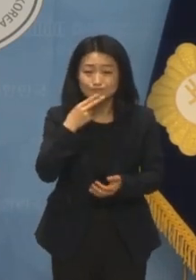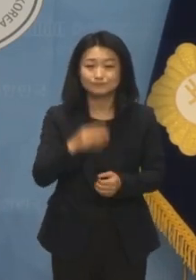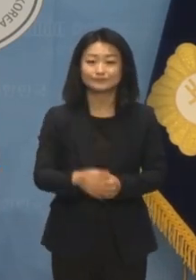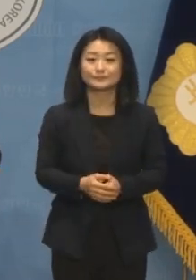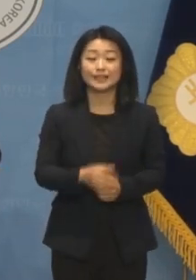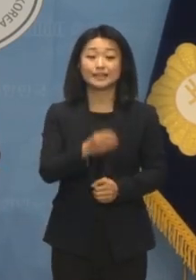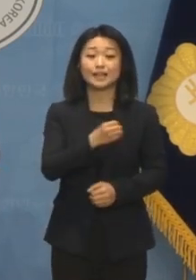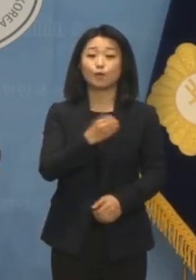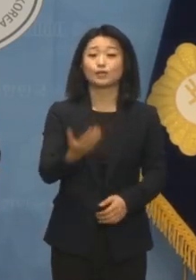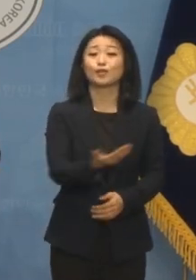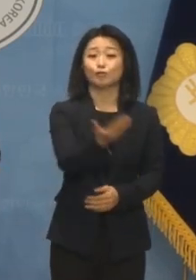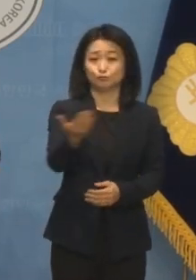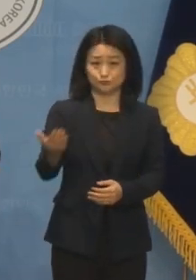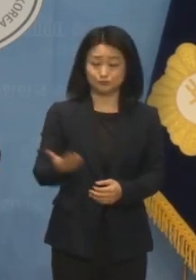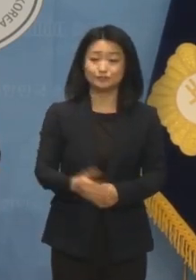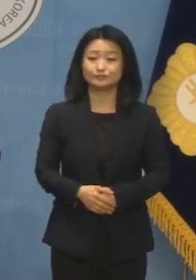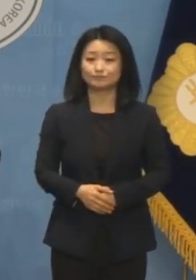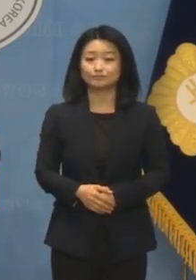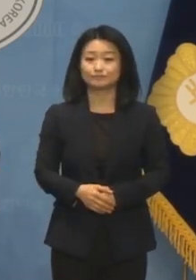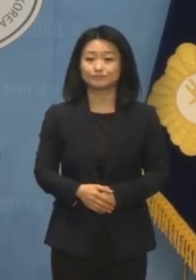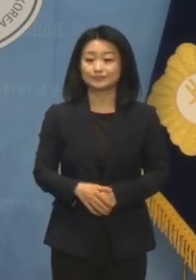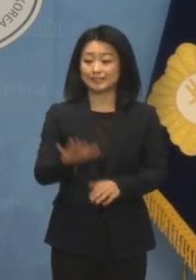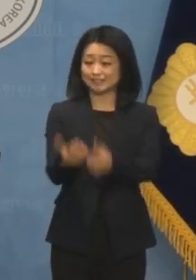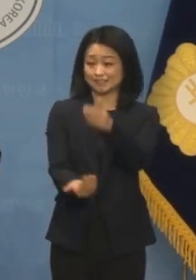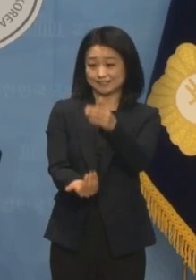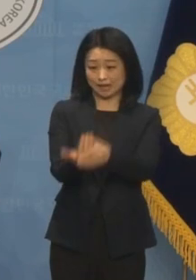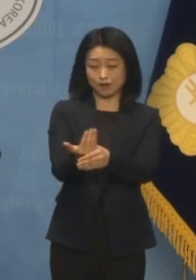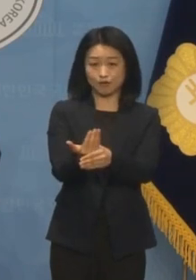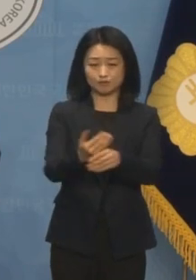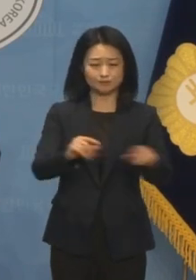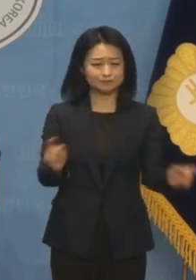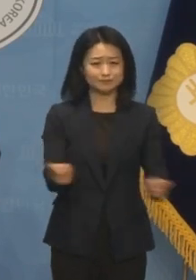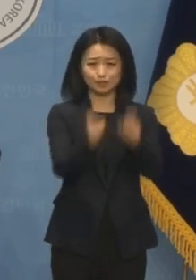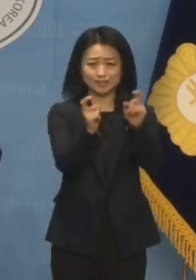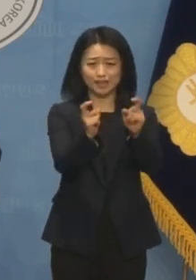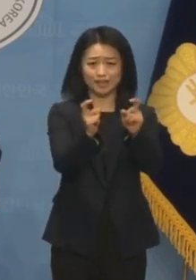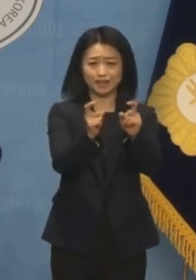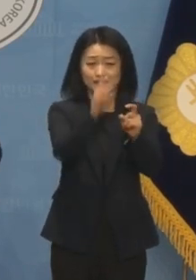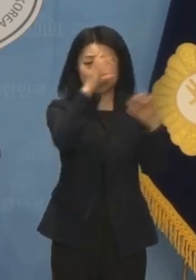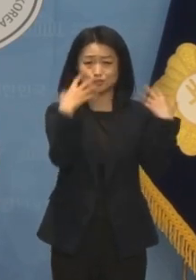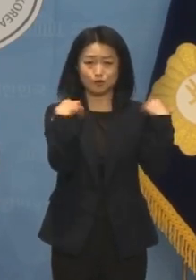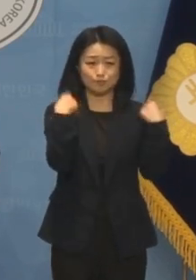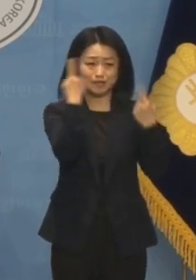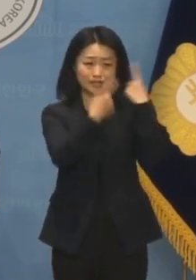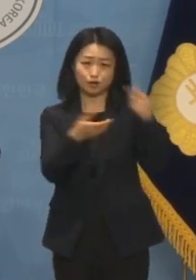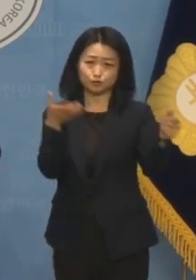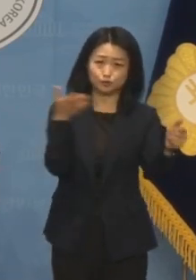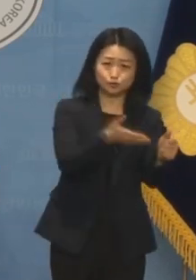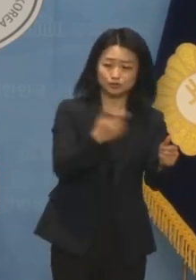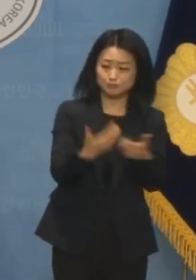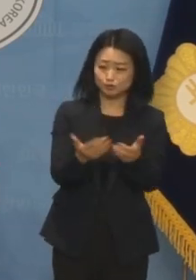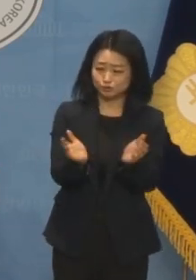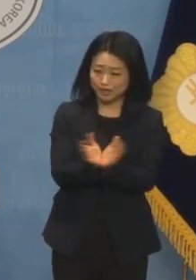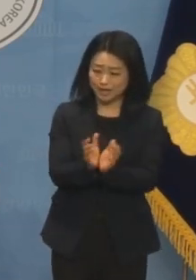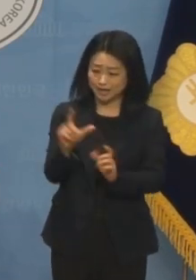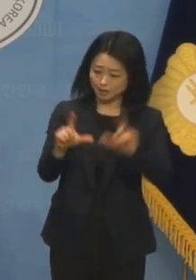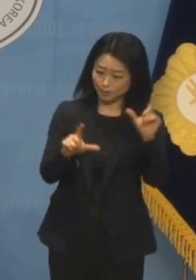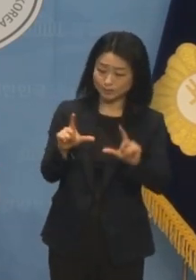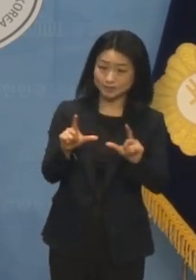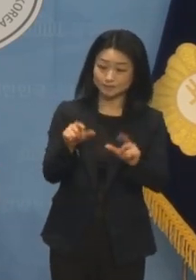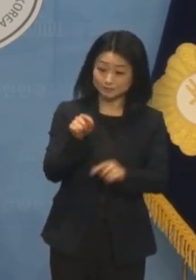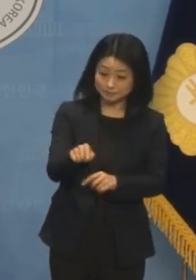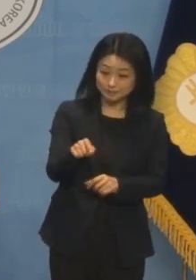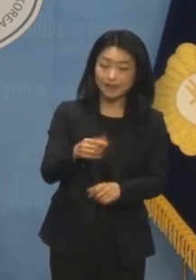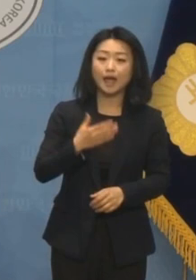사랑하는 당원 동지 여러분, 이 사건을 정쟁화해 정부의 흠집을 내려는 민주당의 의도를 제가